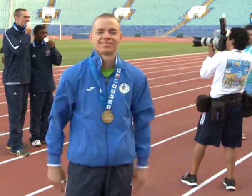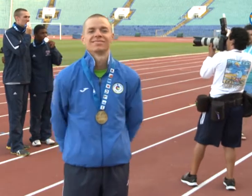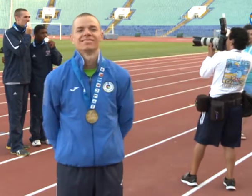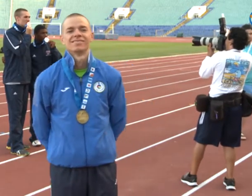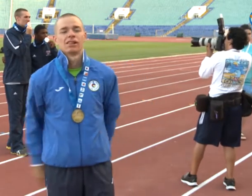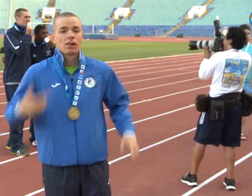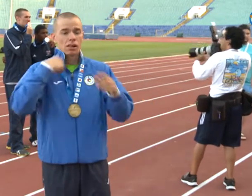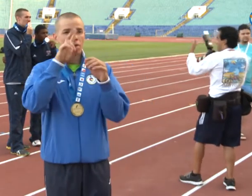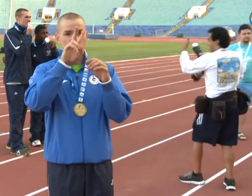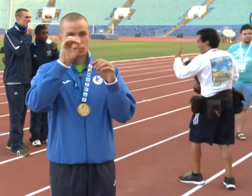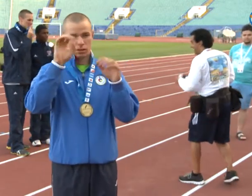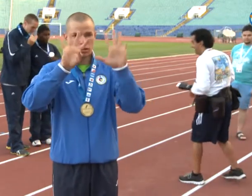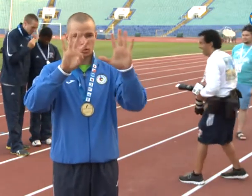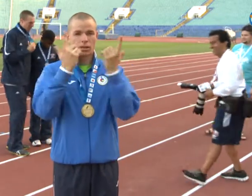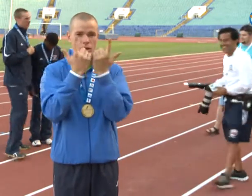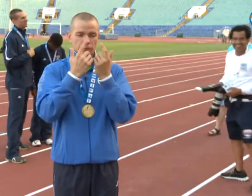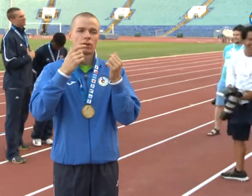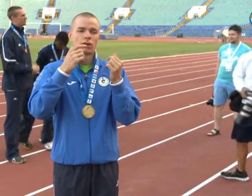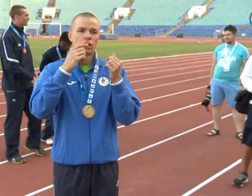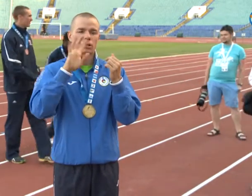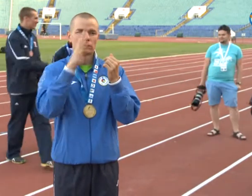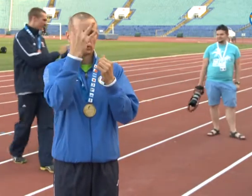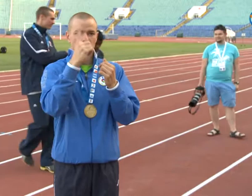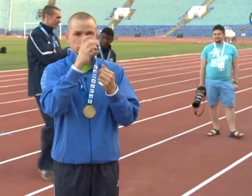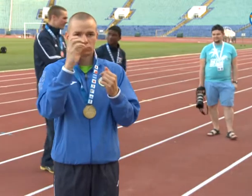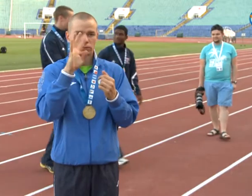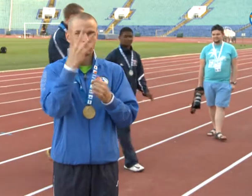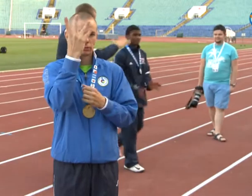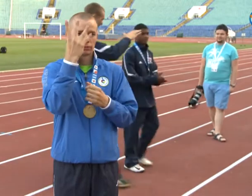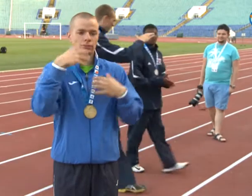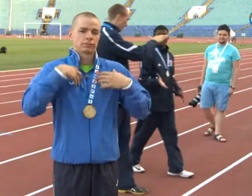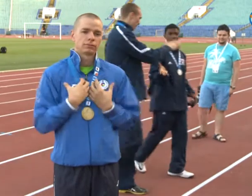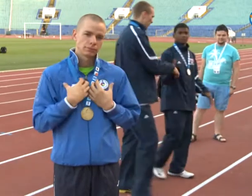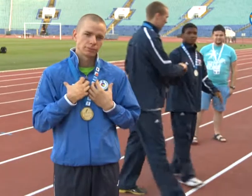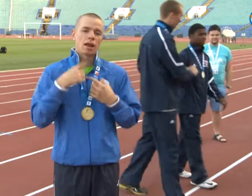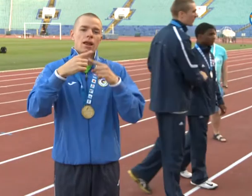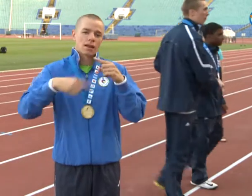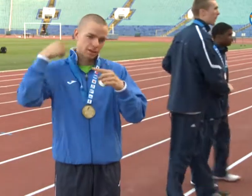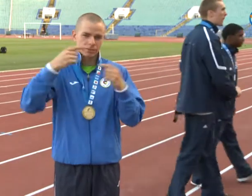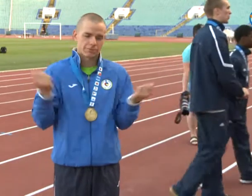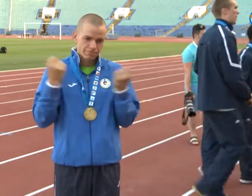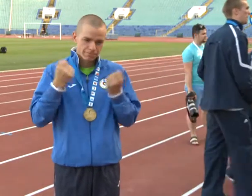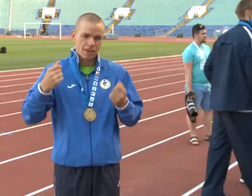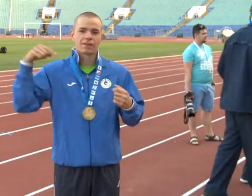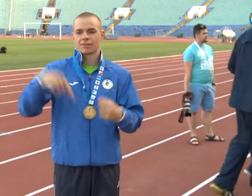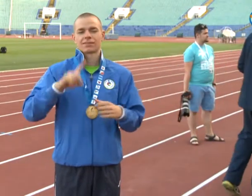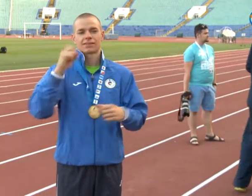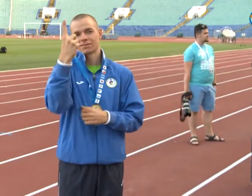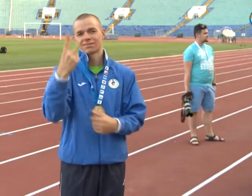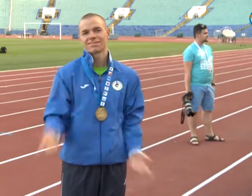zadnja stotinka pravzaprav. 2009 sem bil na 4. in sem močno treniral, da